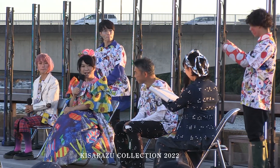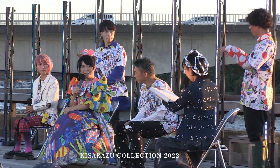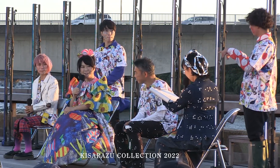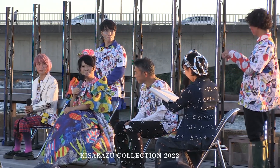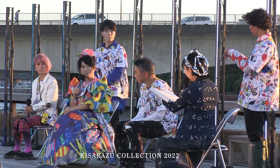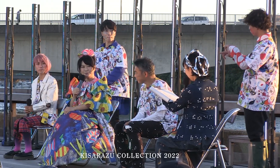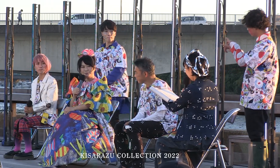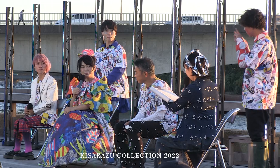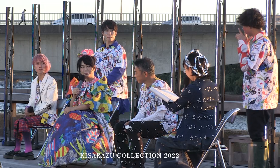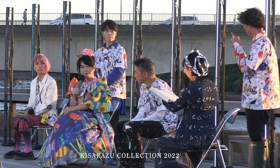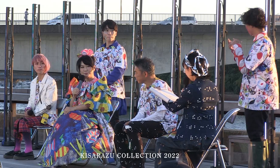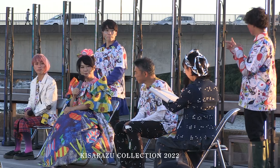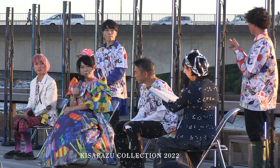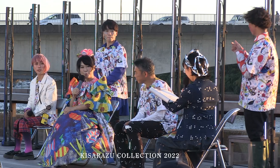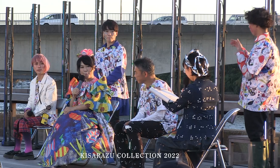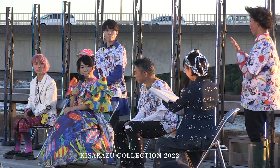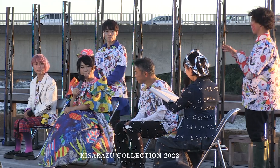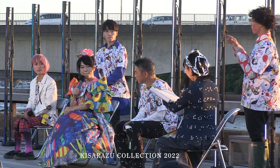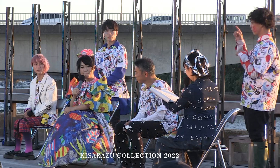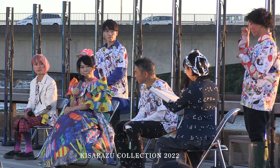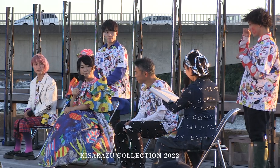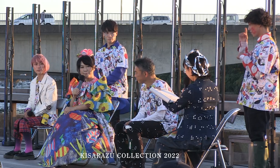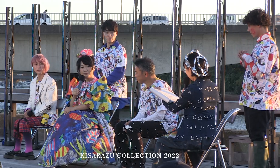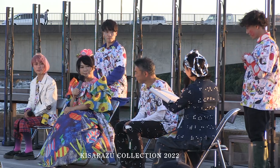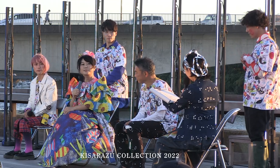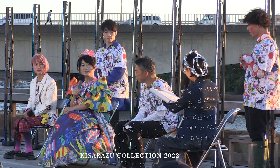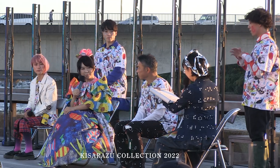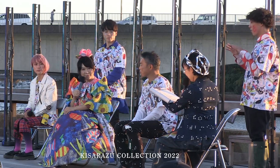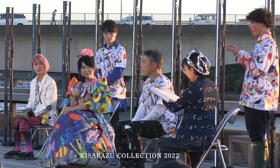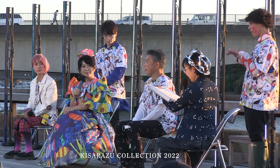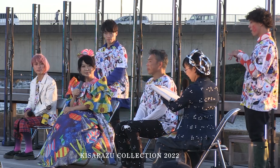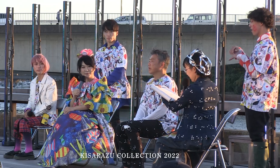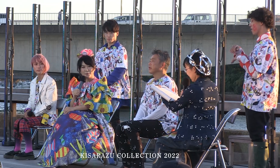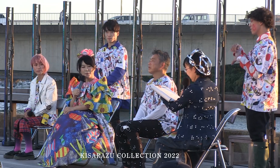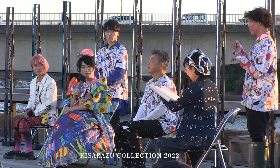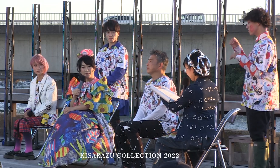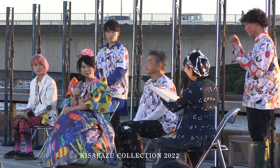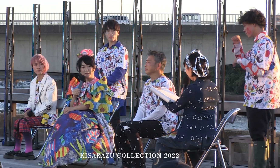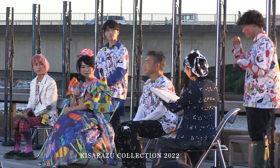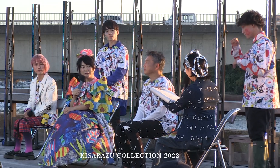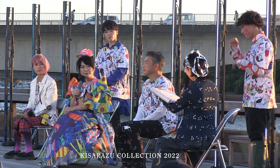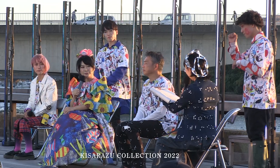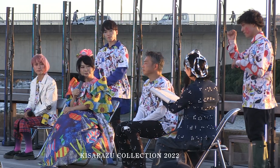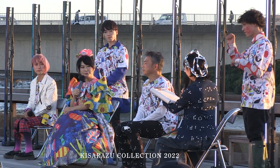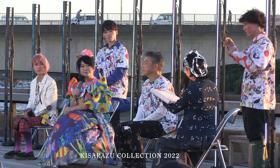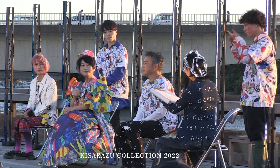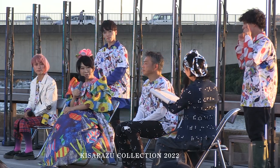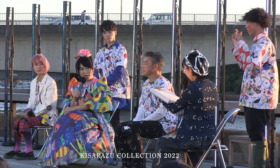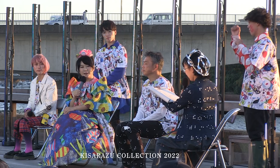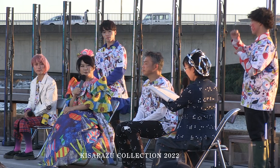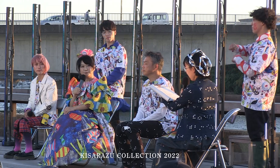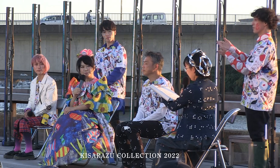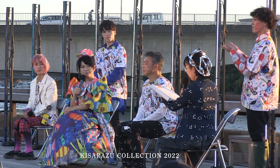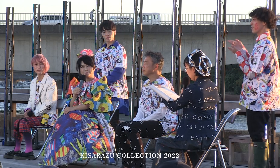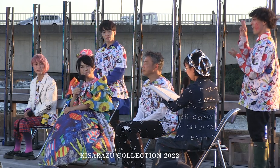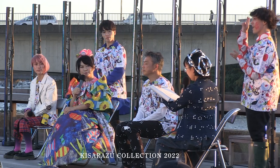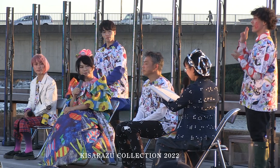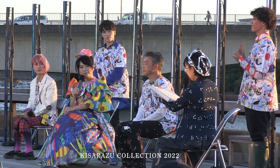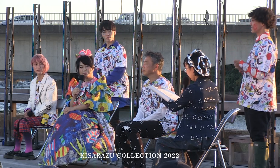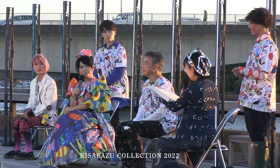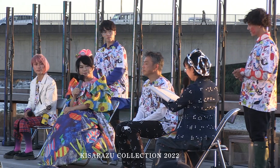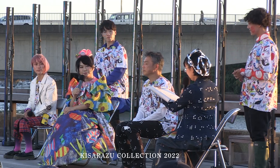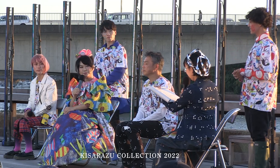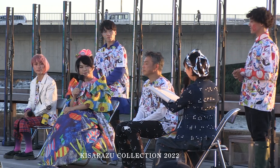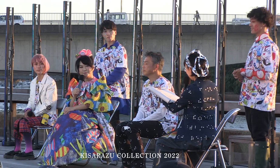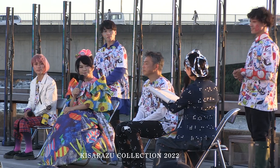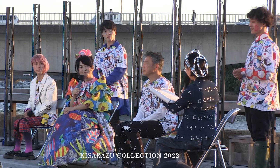で、今回出演を快諾してくださったそうです。改めまして春菜愛さん、 はい、 子供た